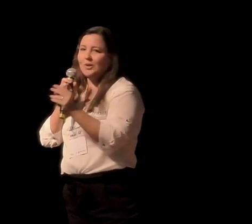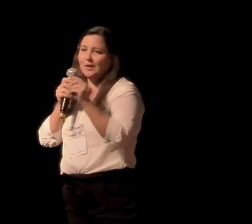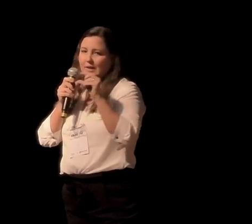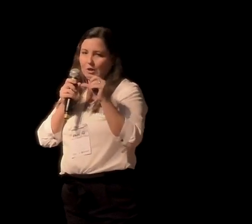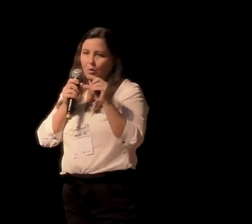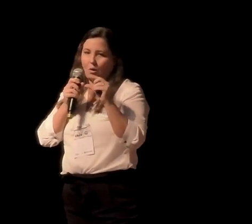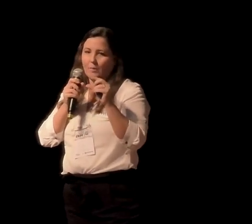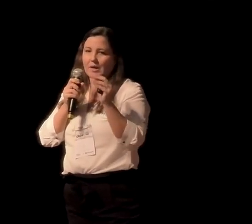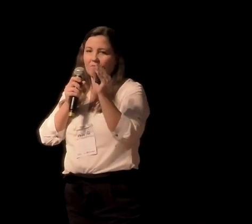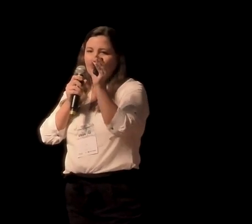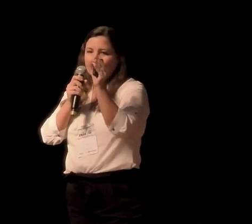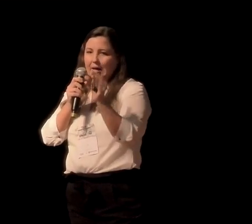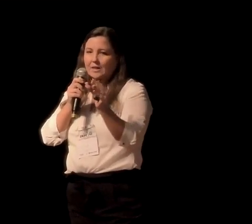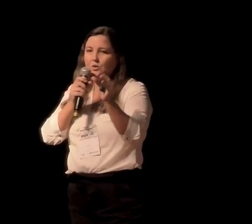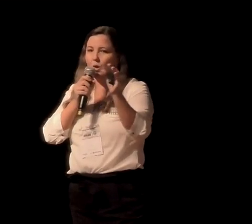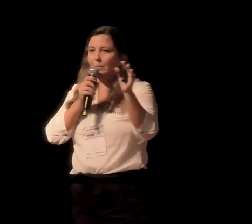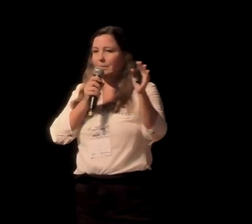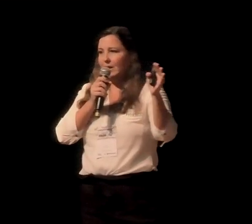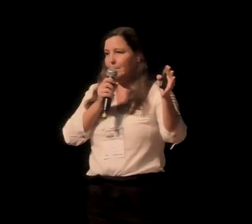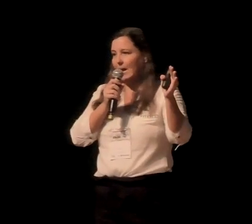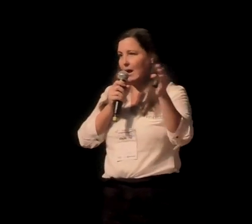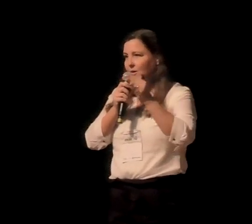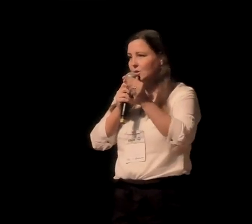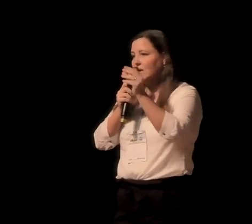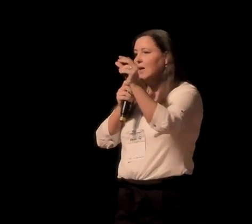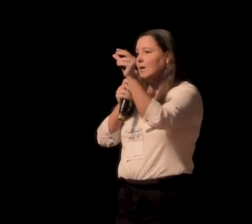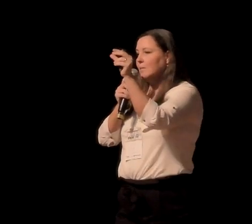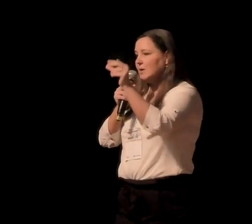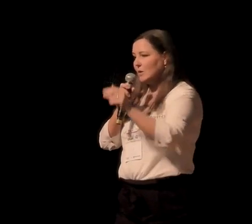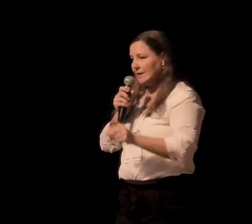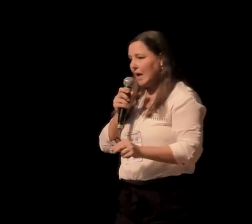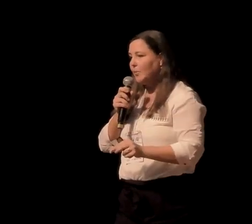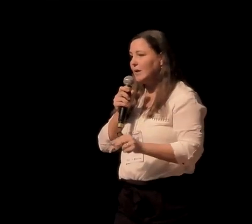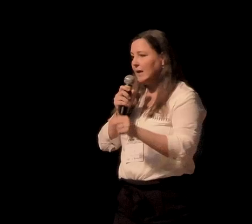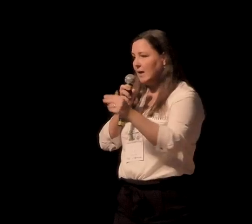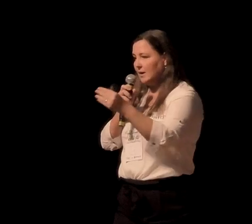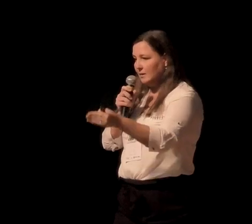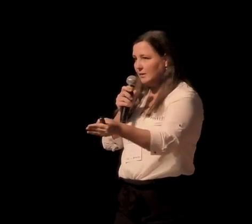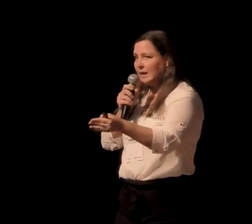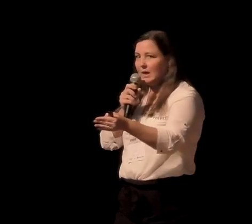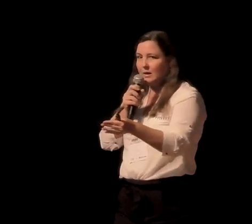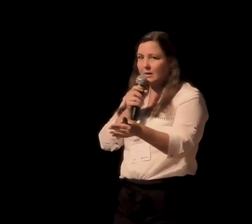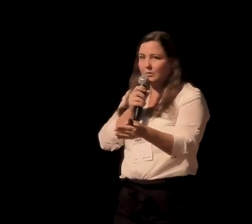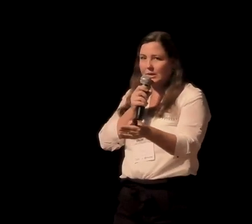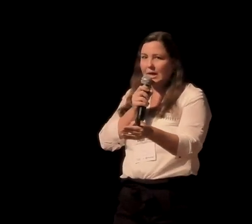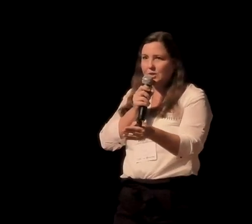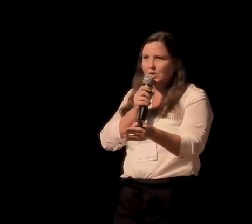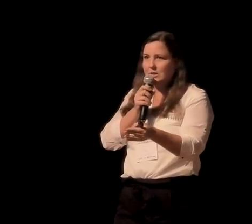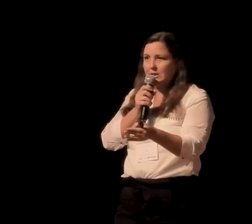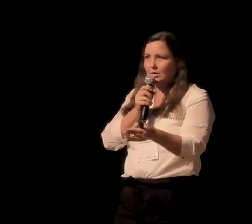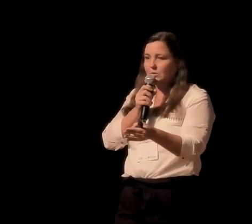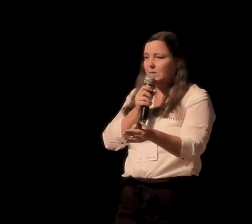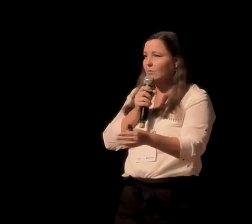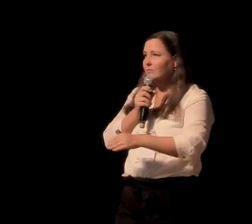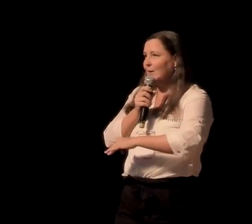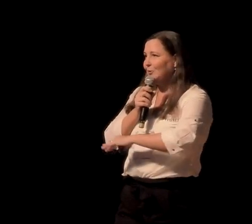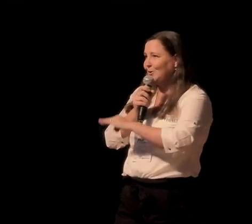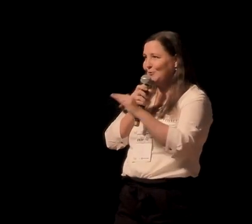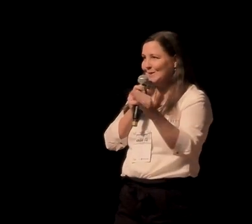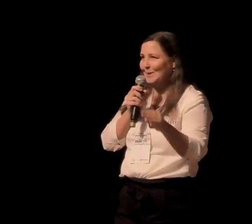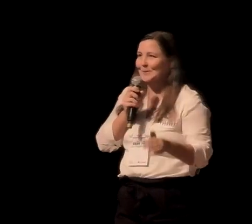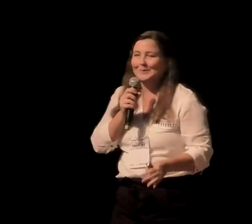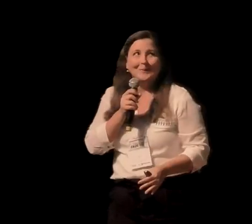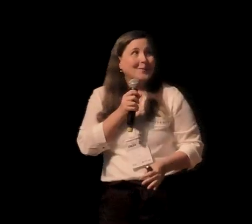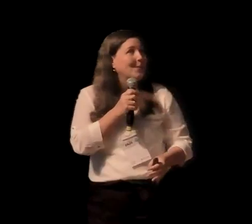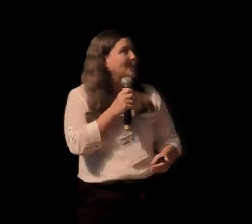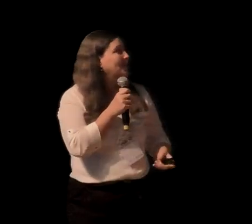todo dia que é enorme ela vai mandar só a primeira parte e mais o cardápio daquele daquela unidade de ensino se não dá